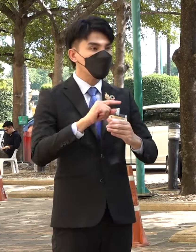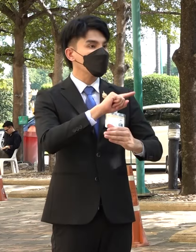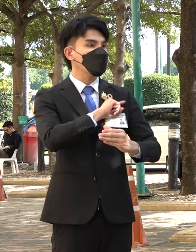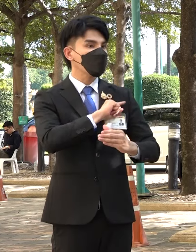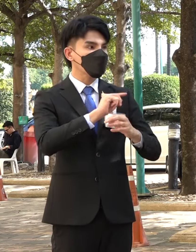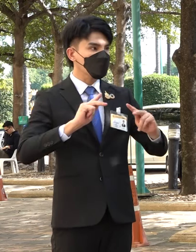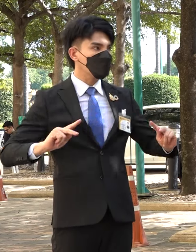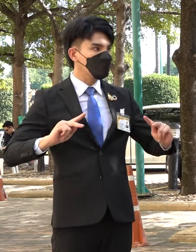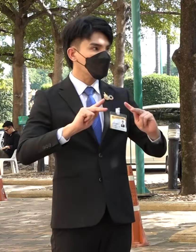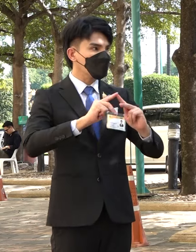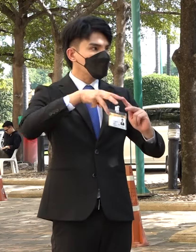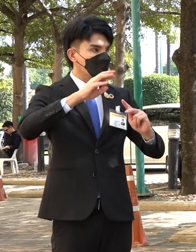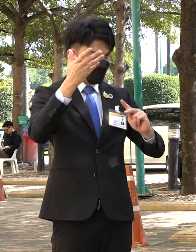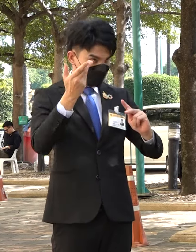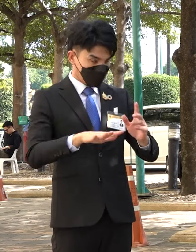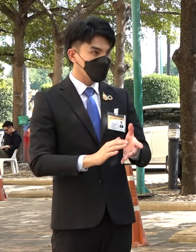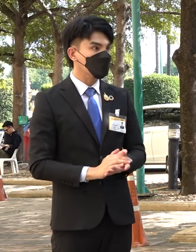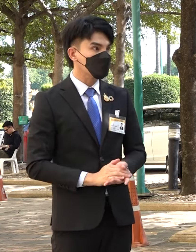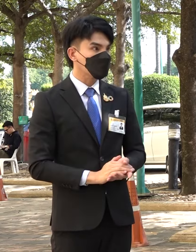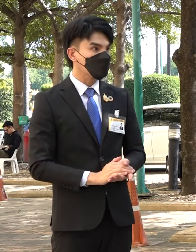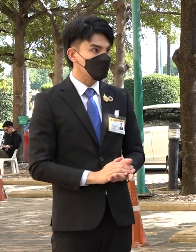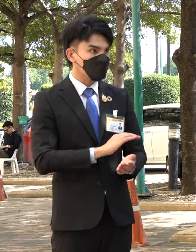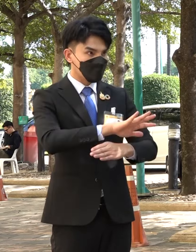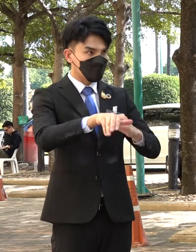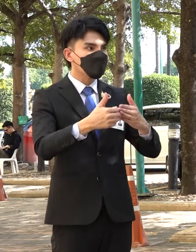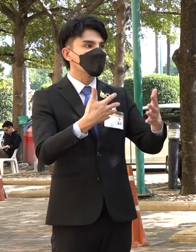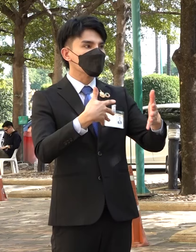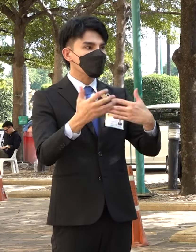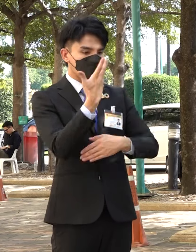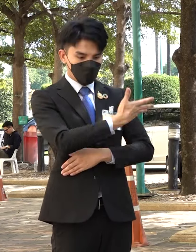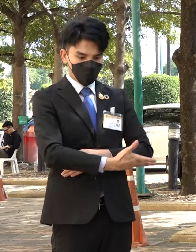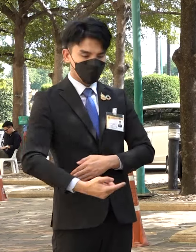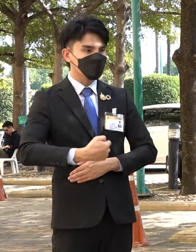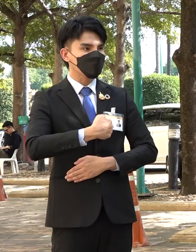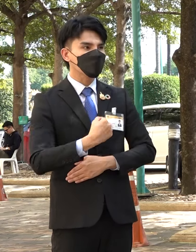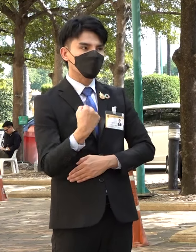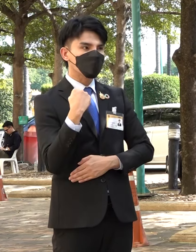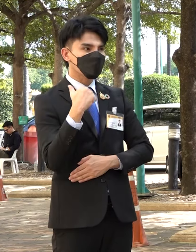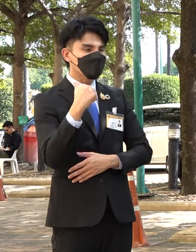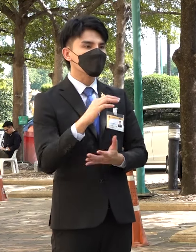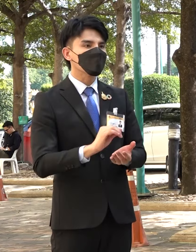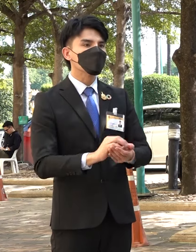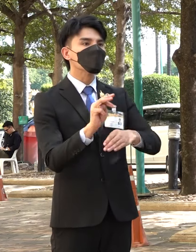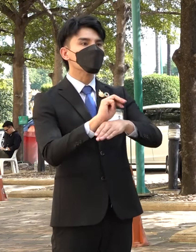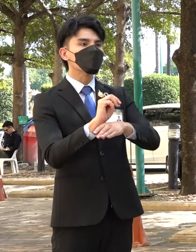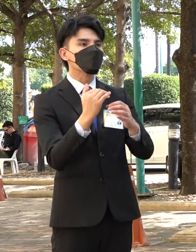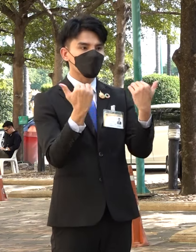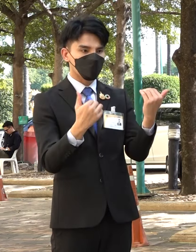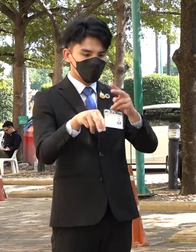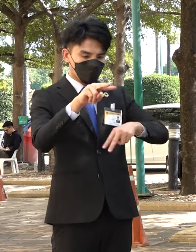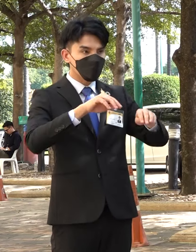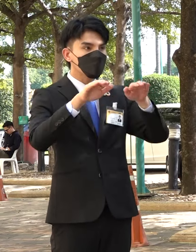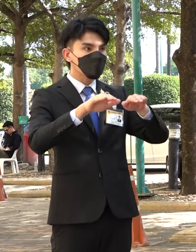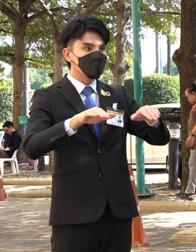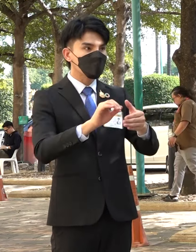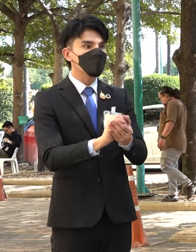ของกระทรวงพม.นะครับทุกคนแล้วมีความปลอดภัยดีทั้งกายทั้งใจนะครับและในส่วนของมูลนิธิที่ดูแลเด็กนั้น